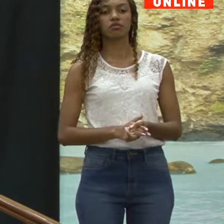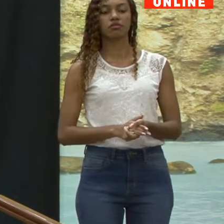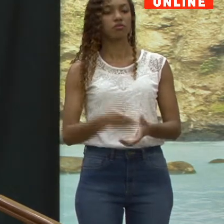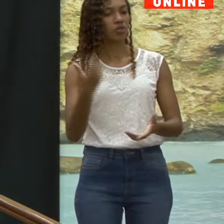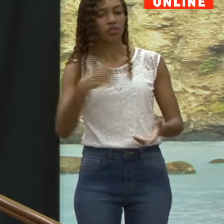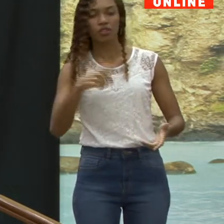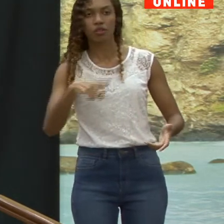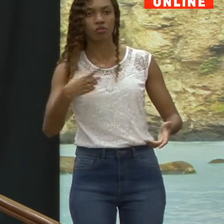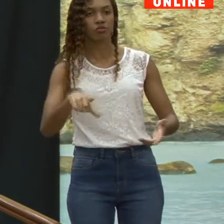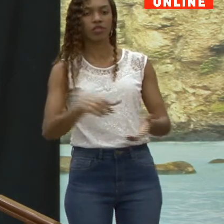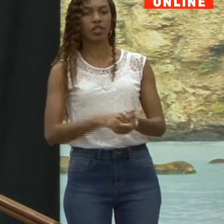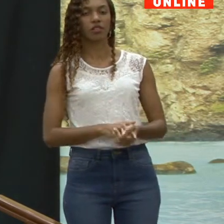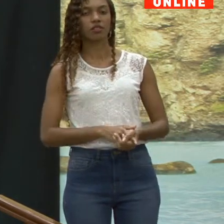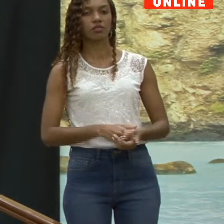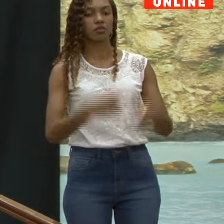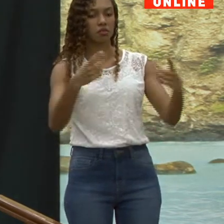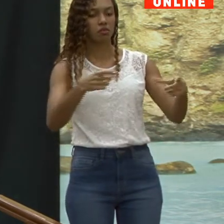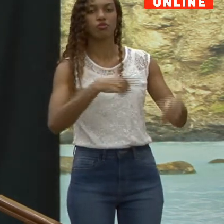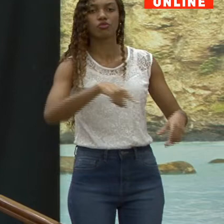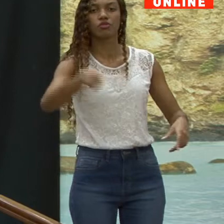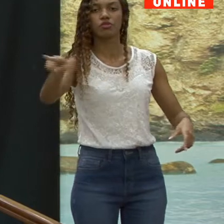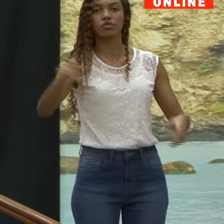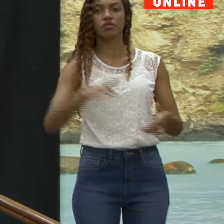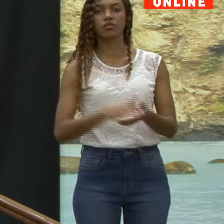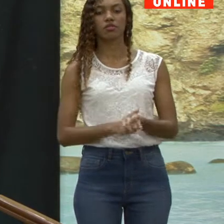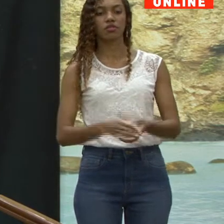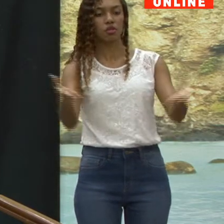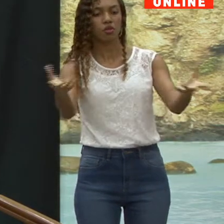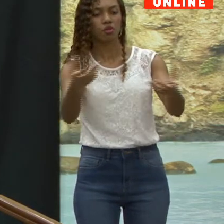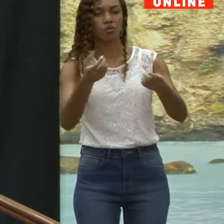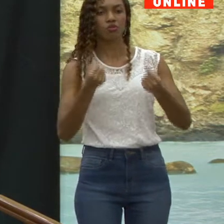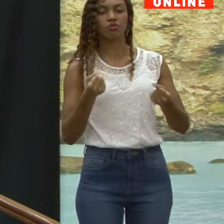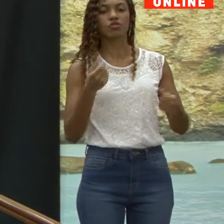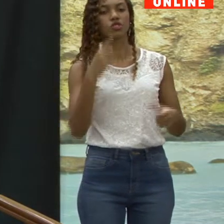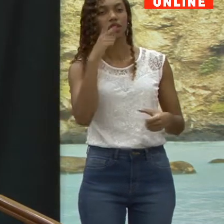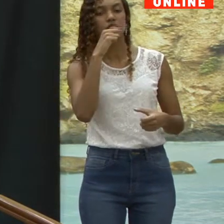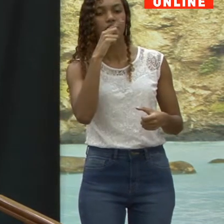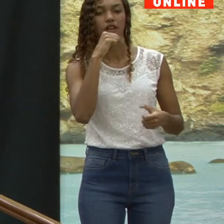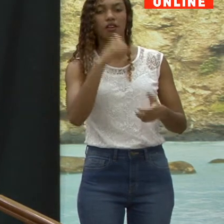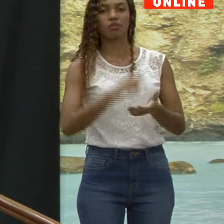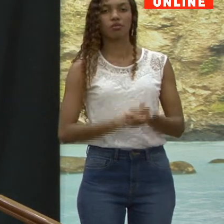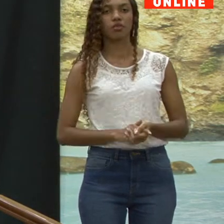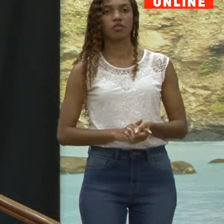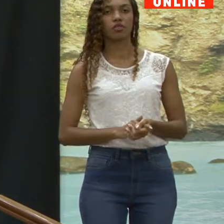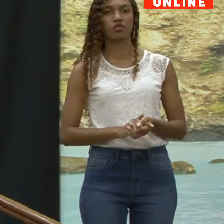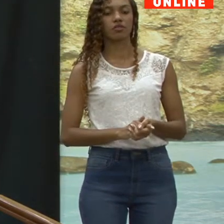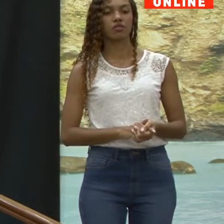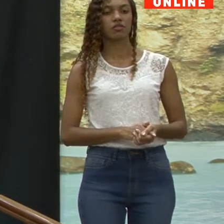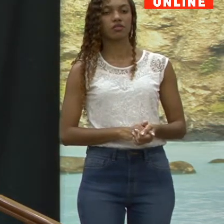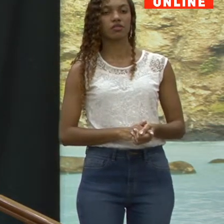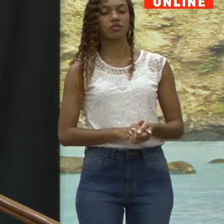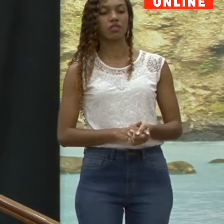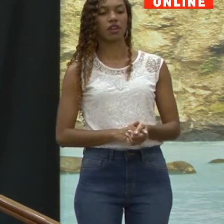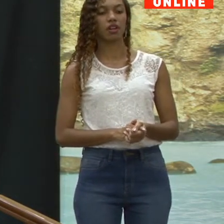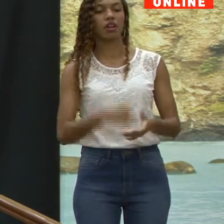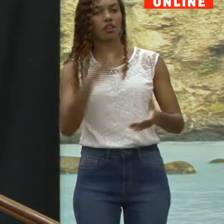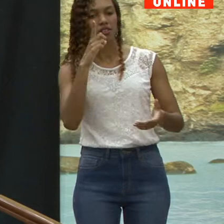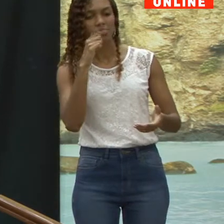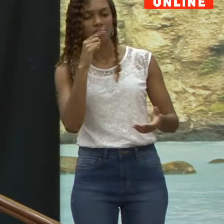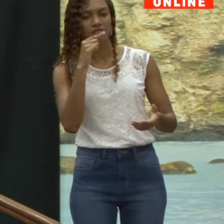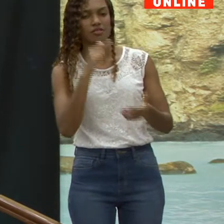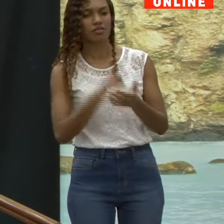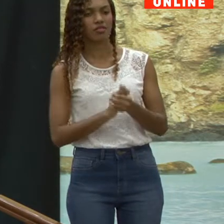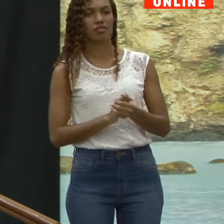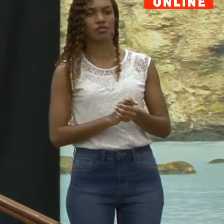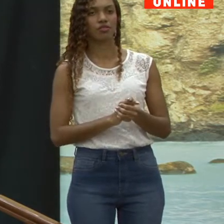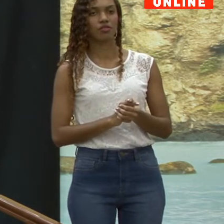Ele não tem onde buscar água. E a sede, irmãos, é uma coisa terrível. Você pode até ficar sem